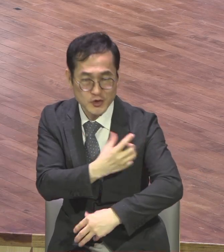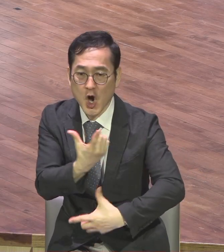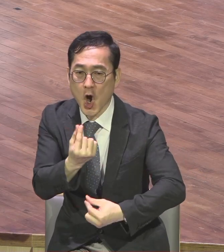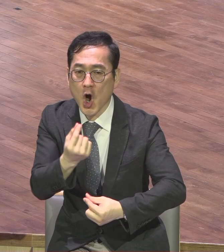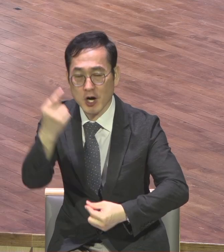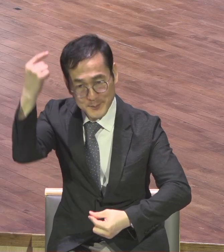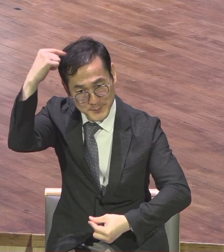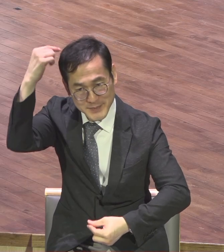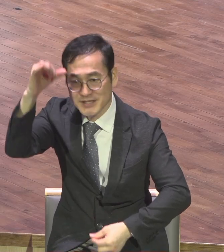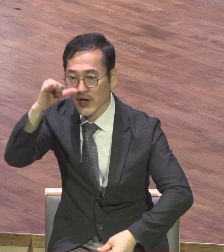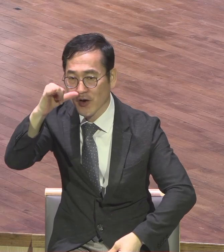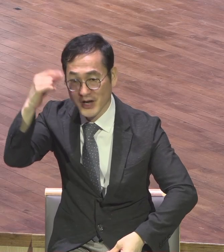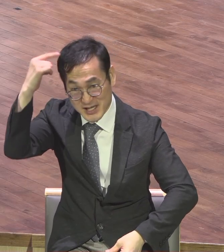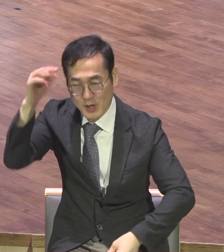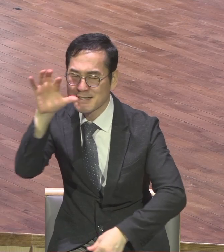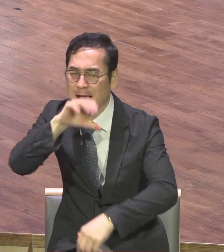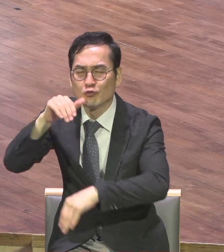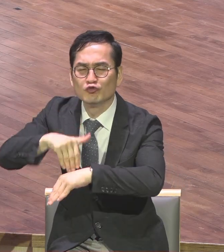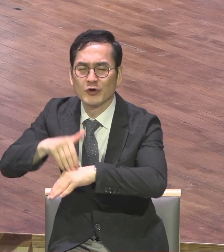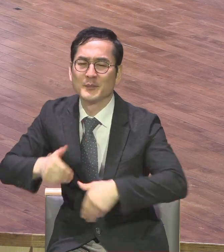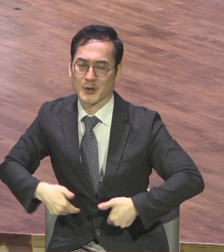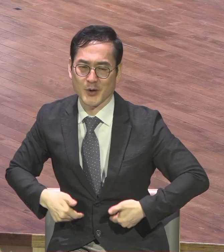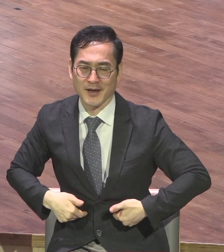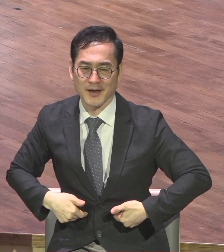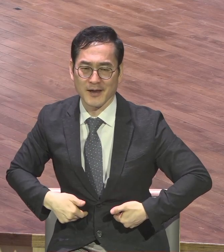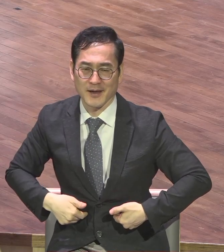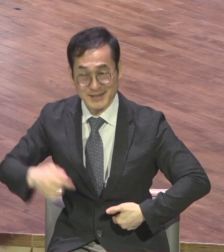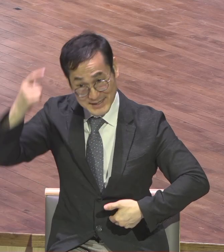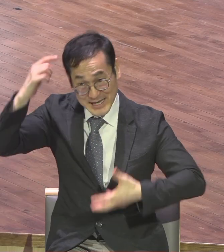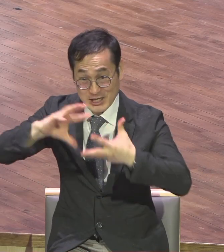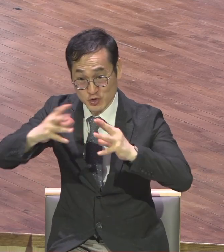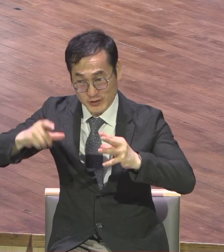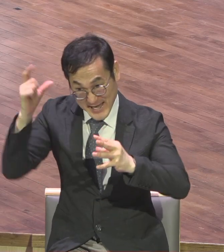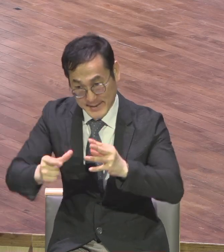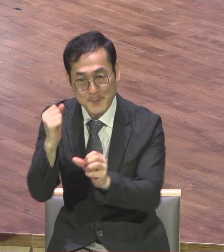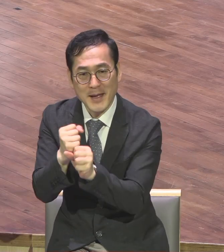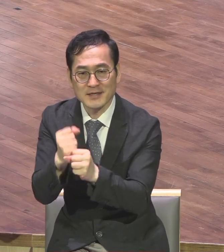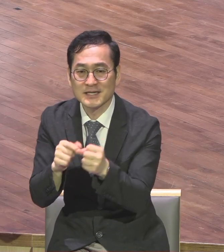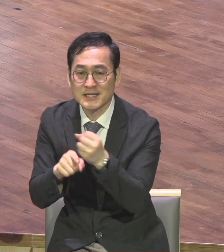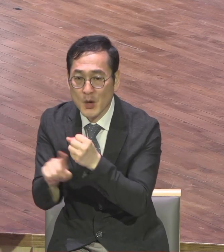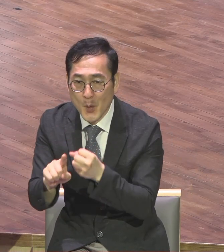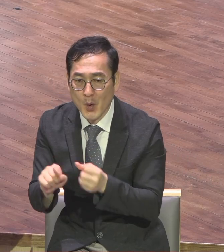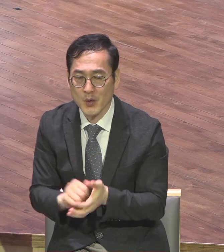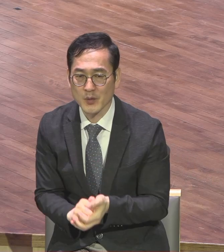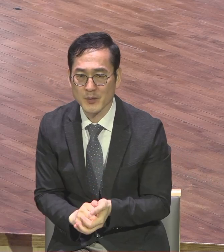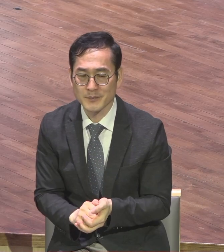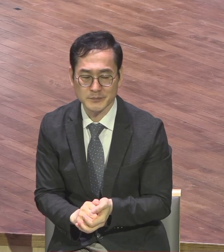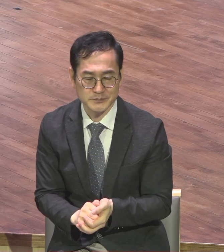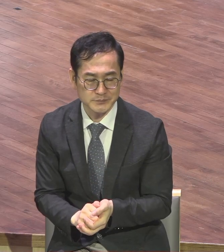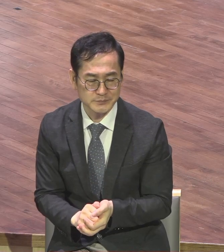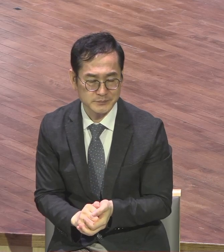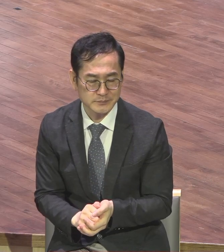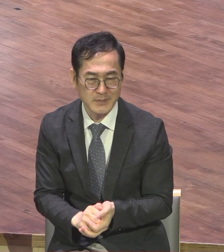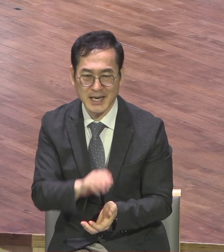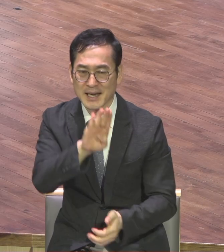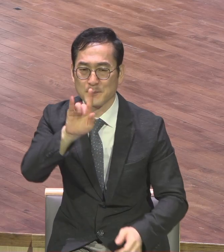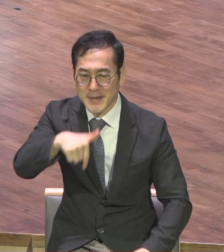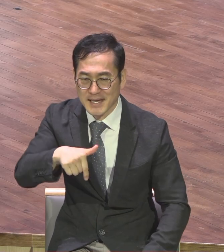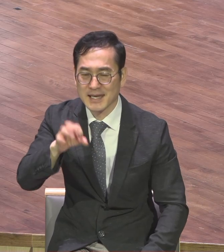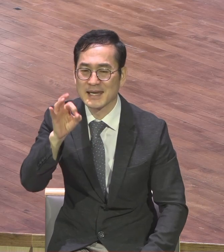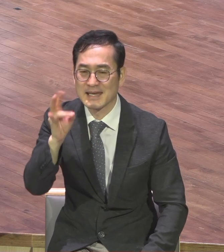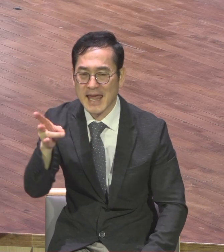그 힘이 뭐냐? 어떻게 하면 뇌 근육을 키우느냐? 빅 예스가 되면 된대요. 빅